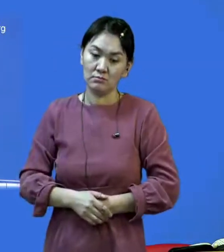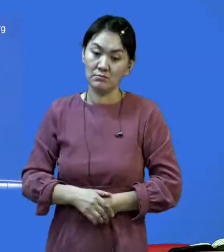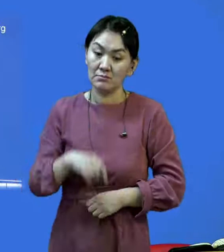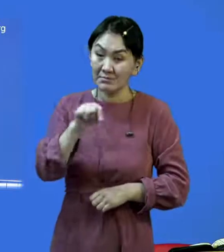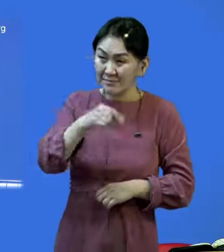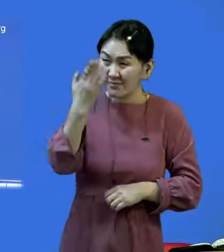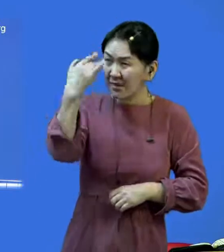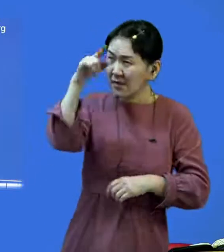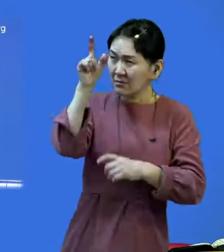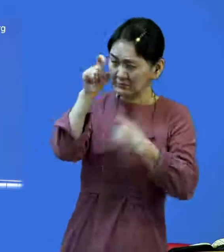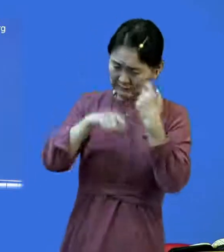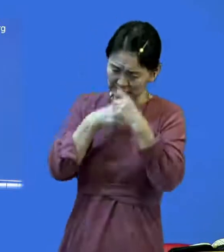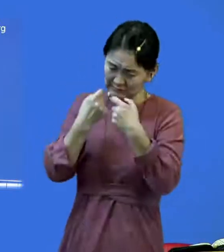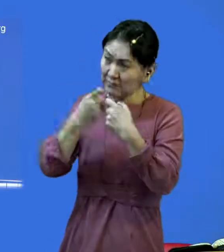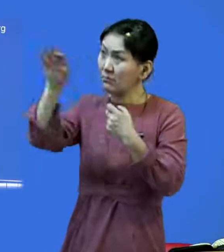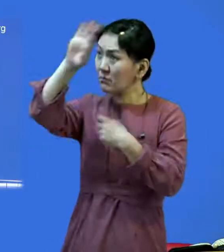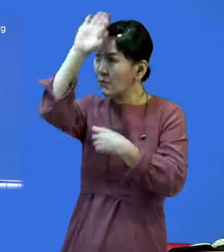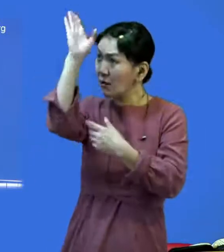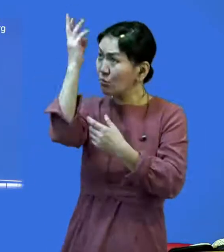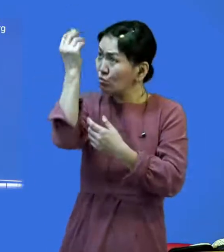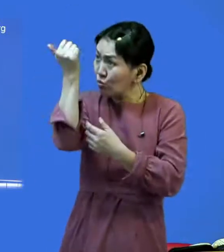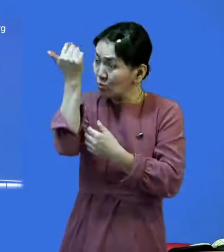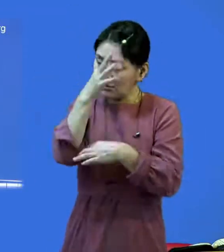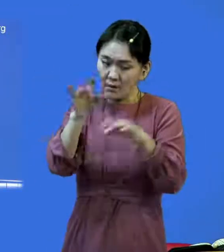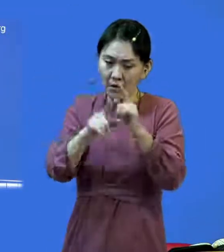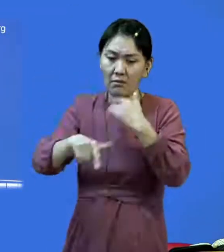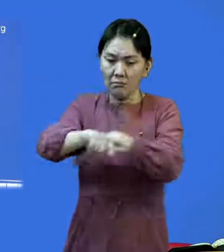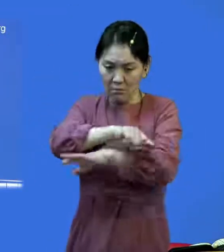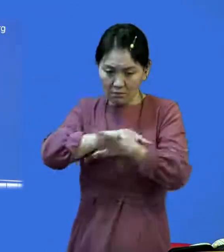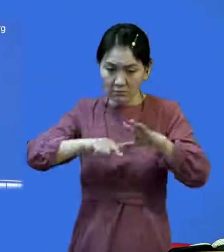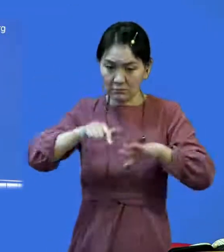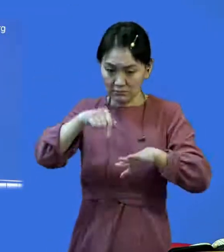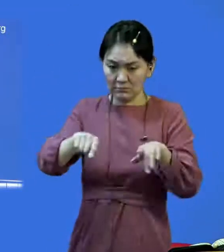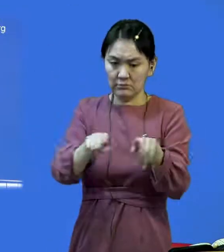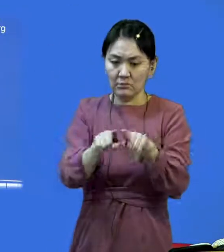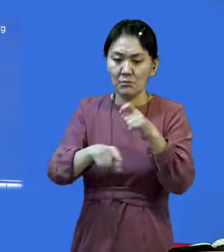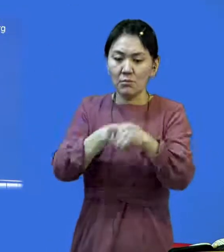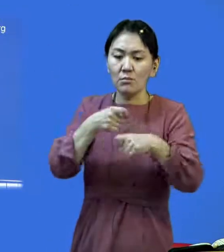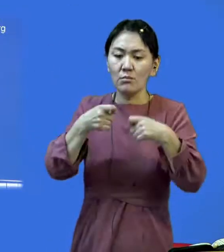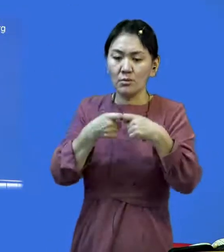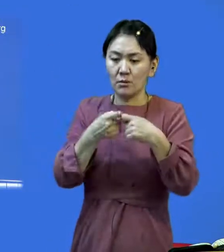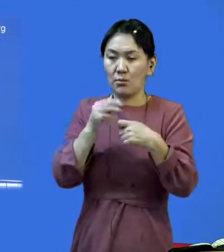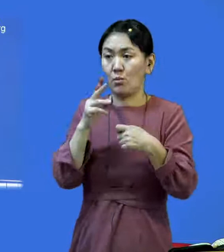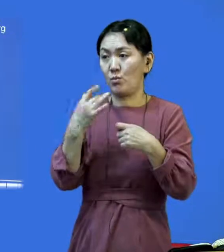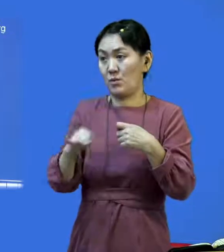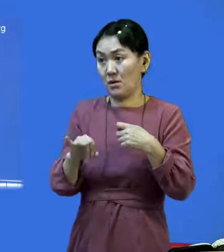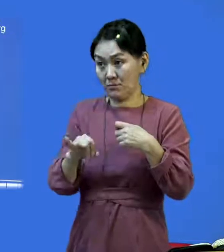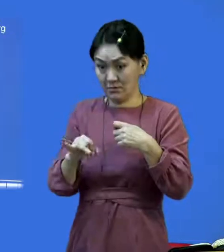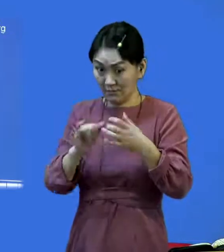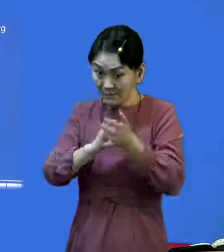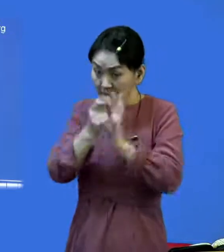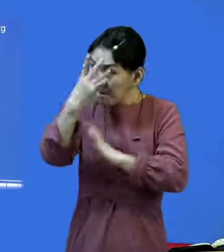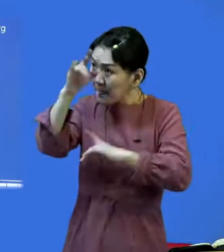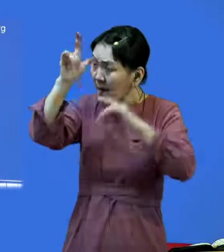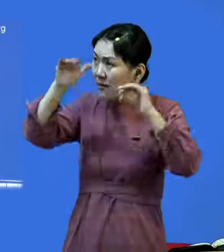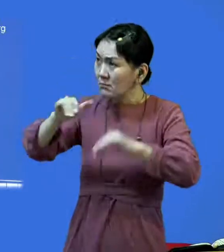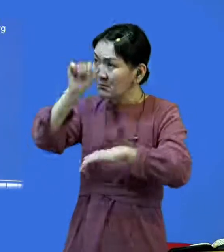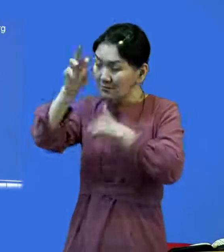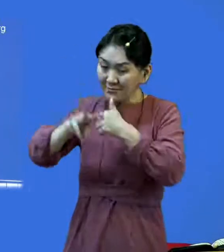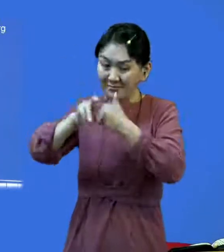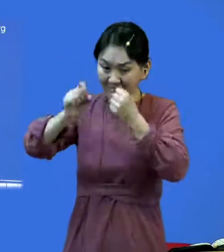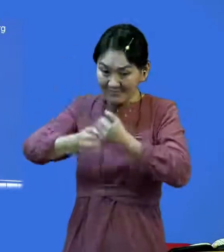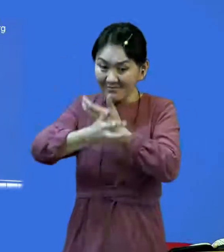Тэгэхээр таны таалал Тэнгэрчгийн газарт бас биелдэг бай. Бурхны хүсэл. Тэгэхээр Бурхны хаанчлалын сайн мэдээг